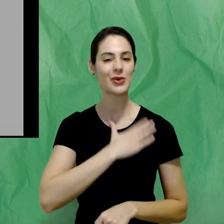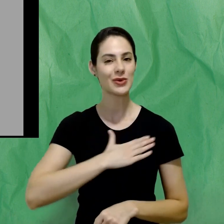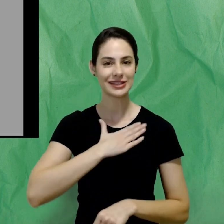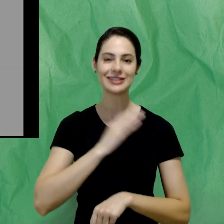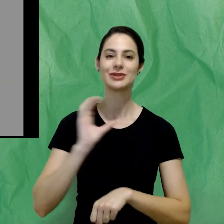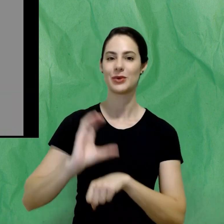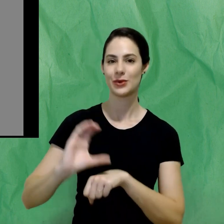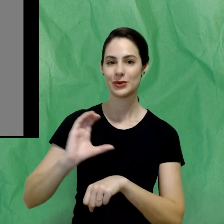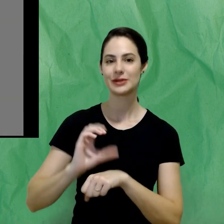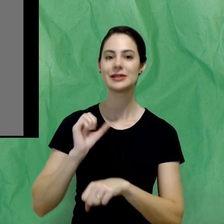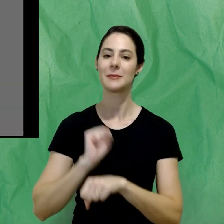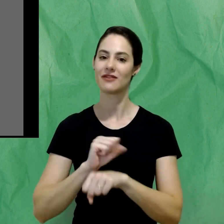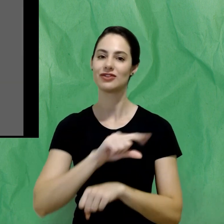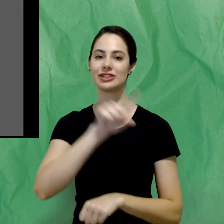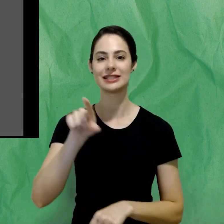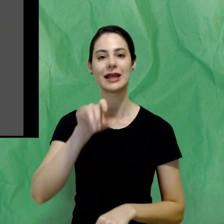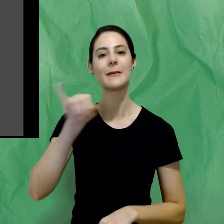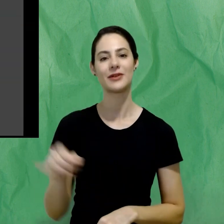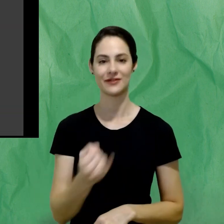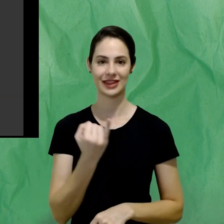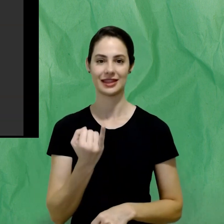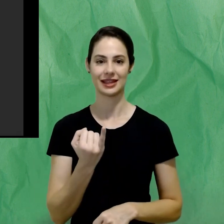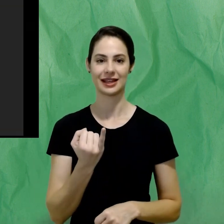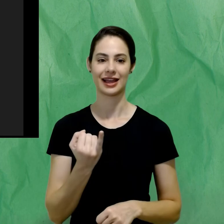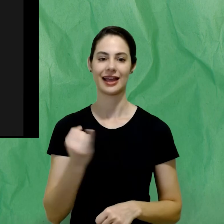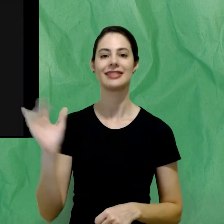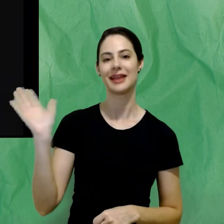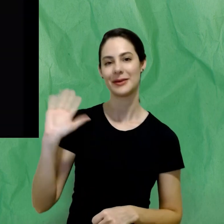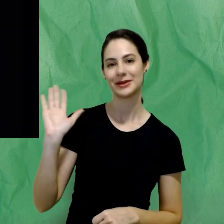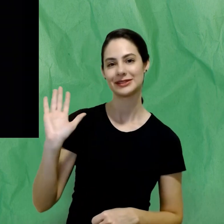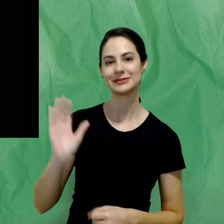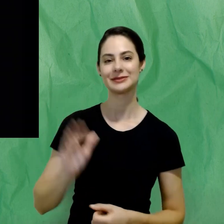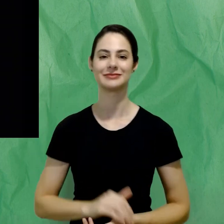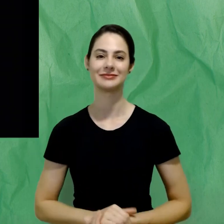vocês estejam gostando do curso, espero que estejam aproveitando bastante e até a próxima.